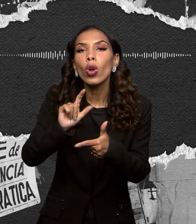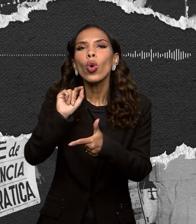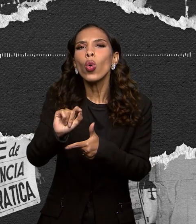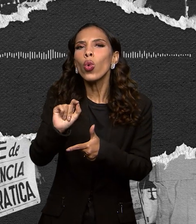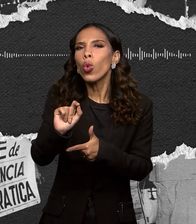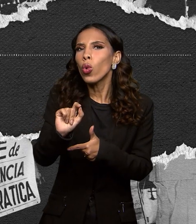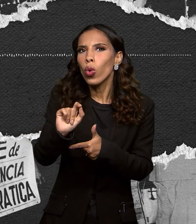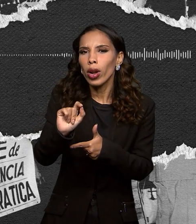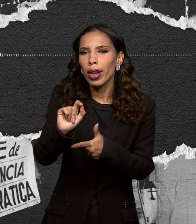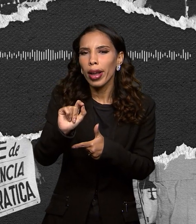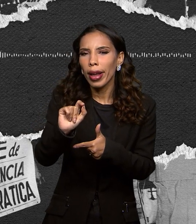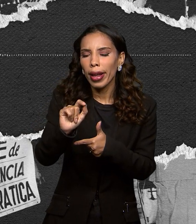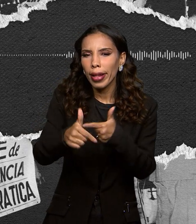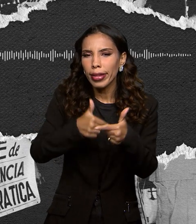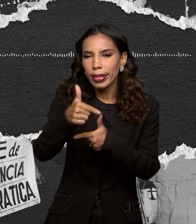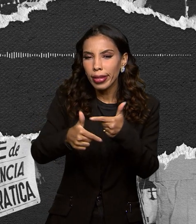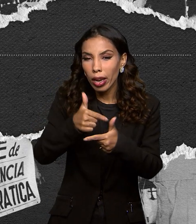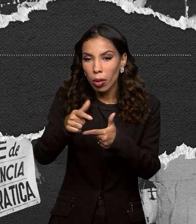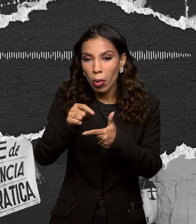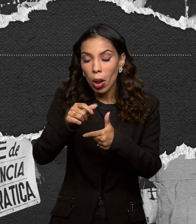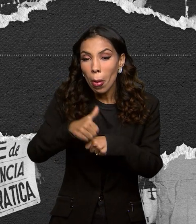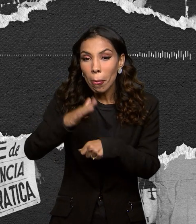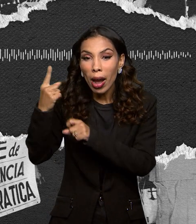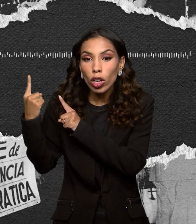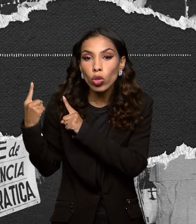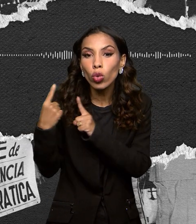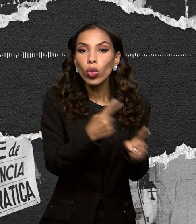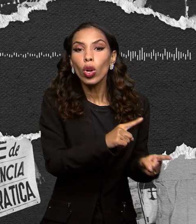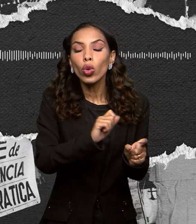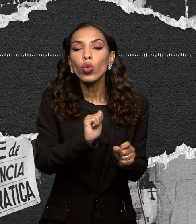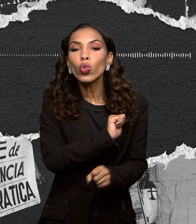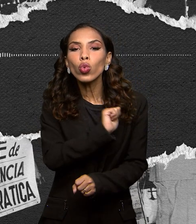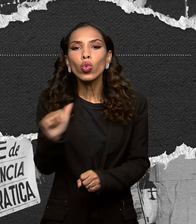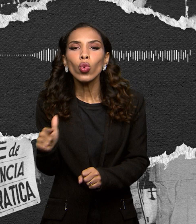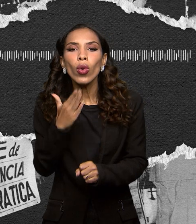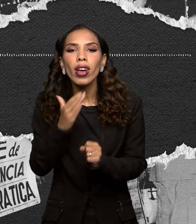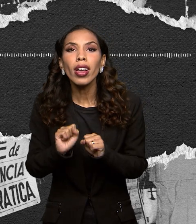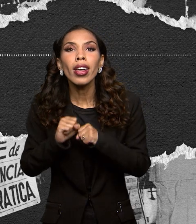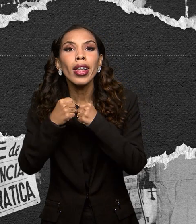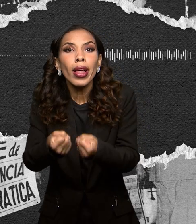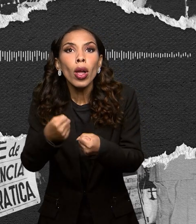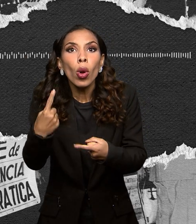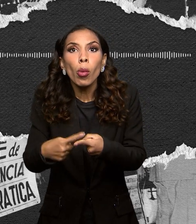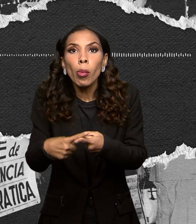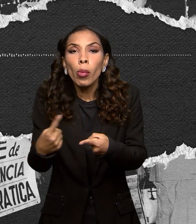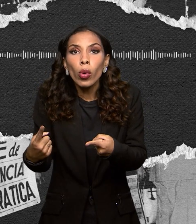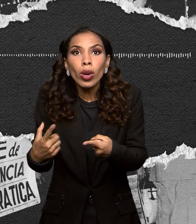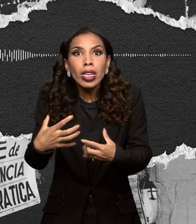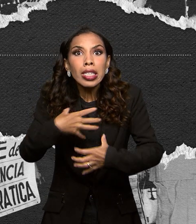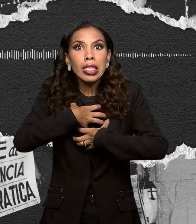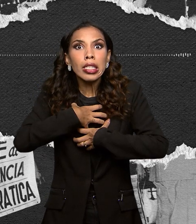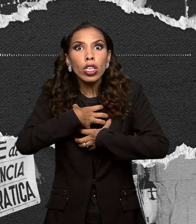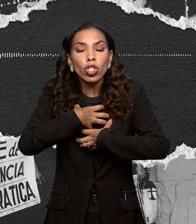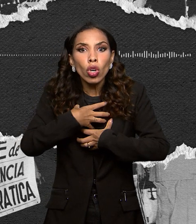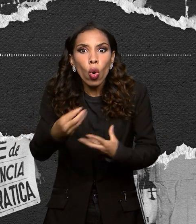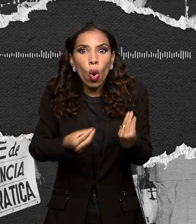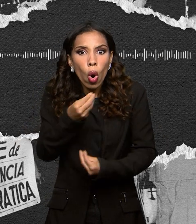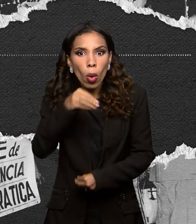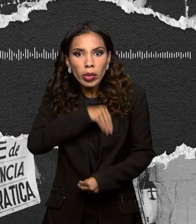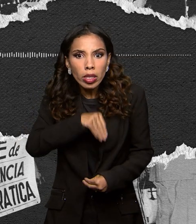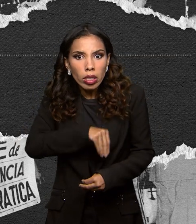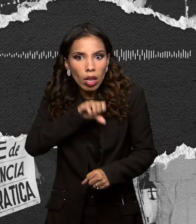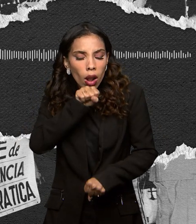contrários do que favoráveis ao plano trienal, porque, inicialmente, eles vão sentir a